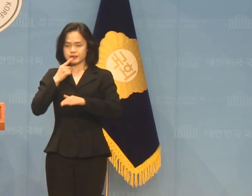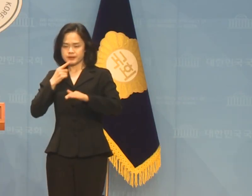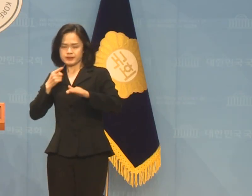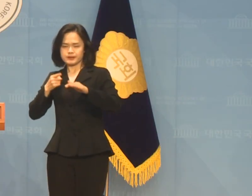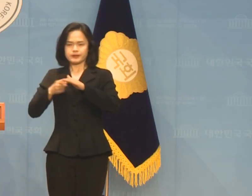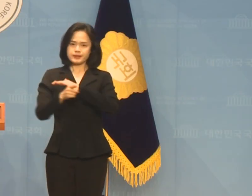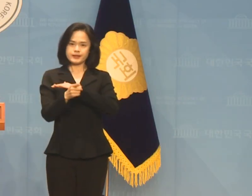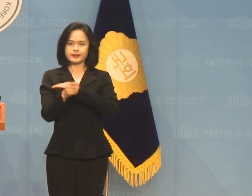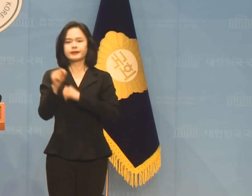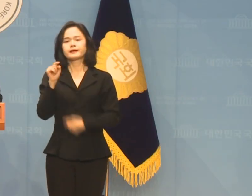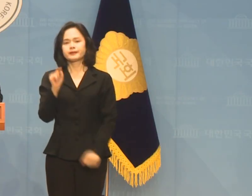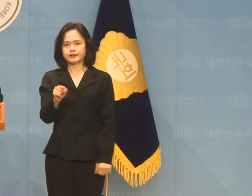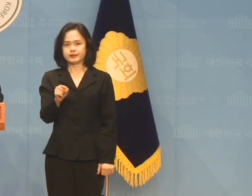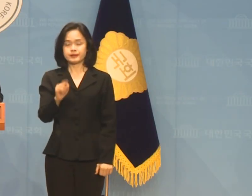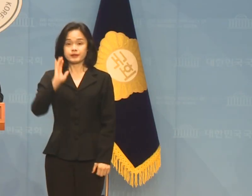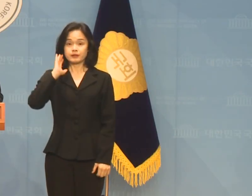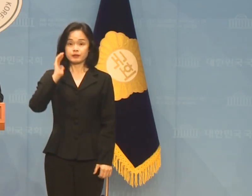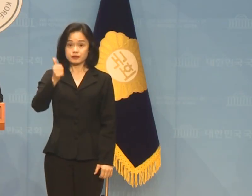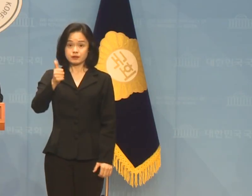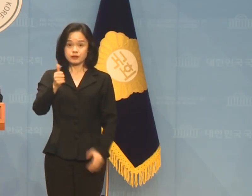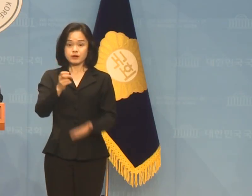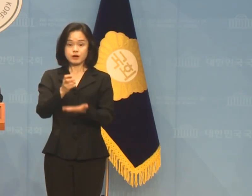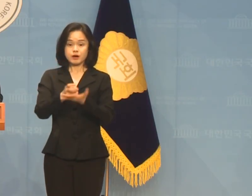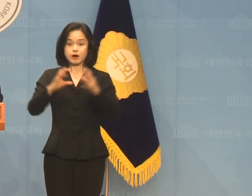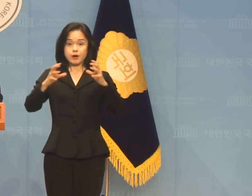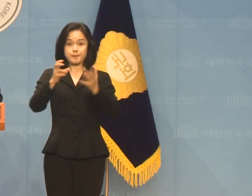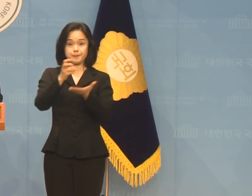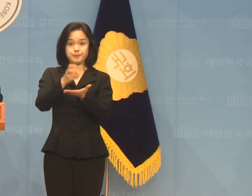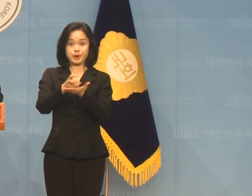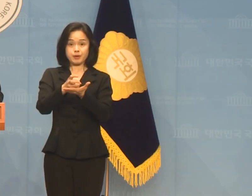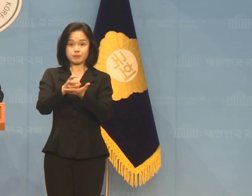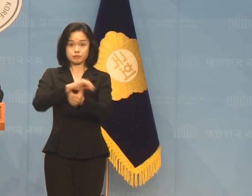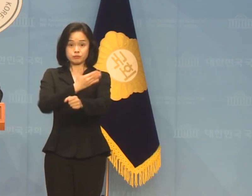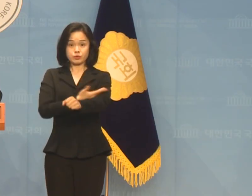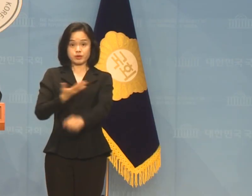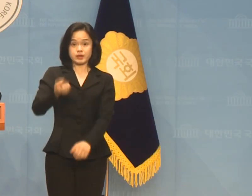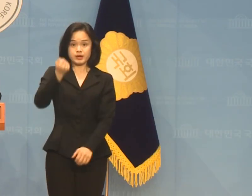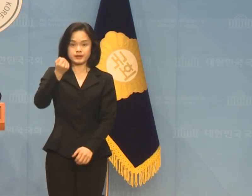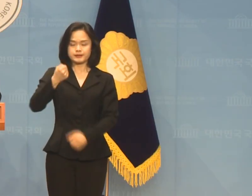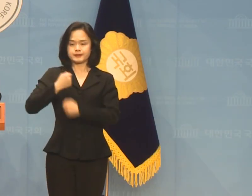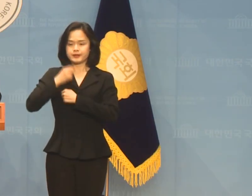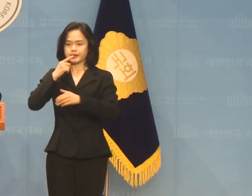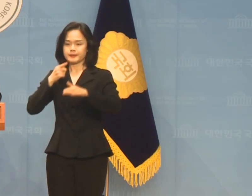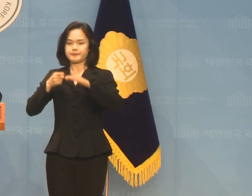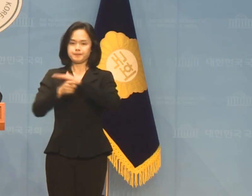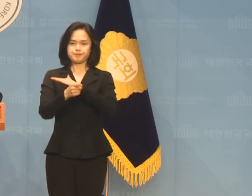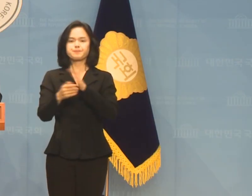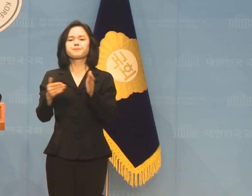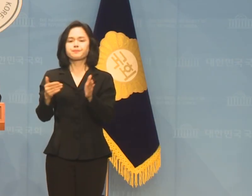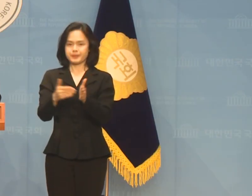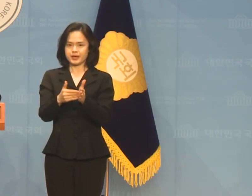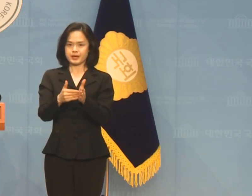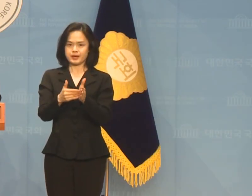대통령의 헌법상 권한인 비상계엄을 선포했던